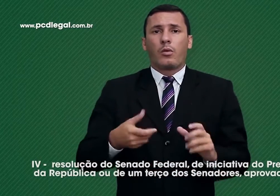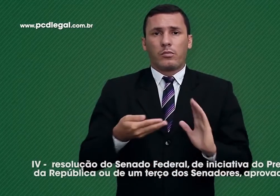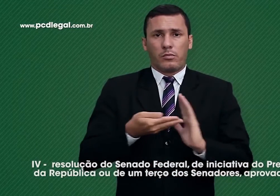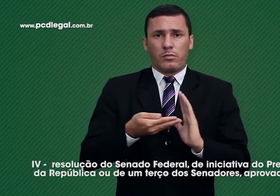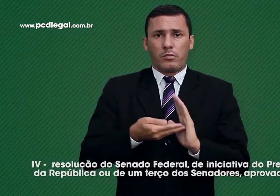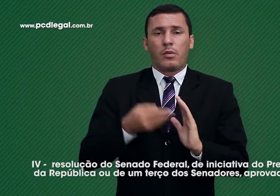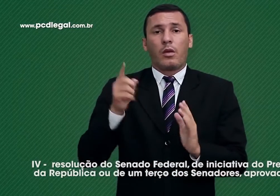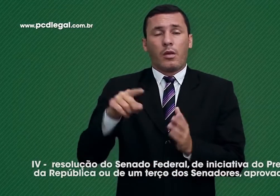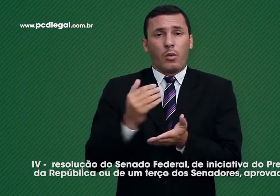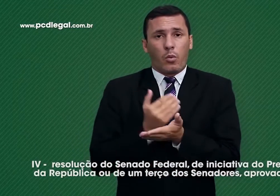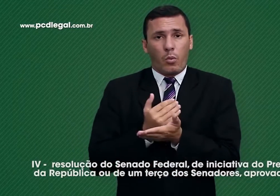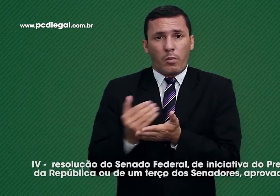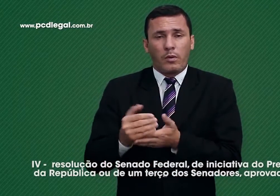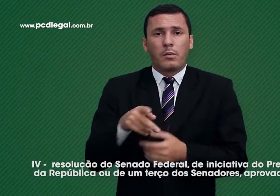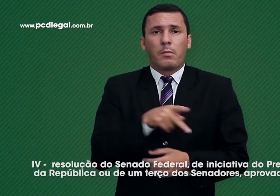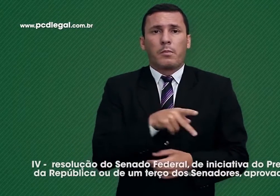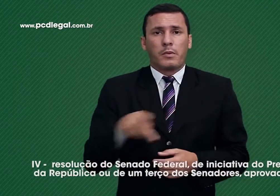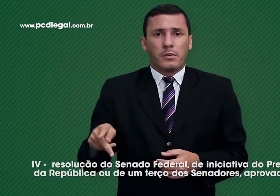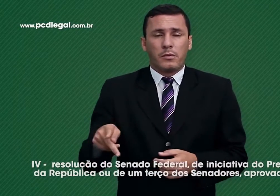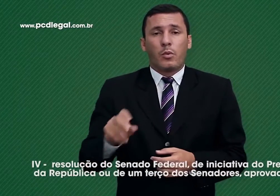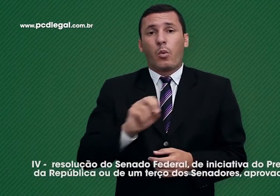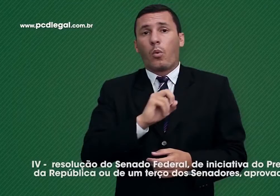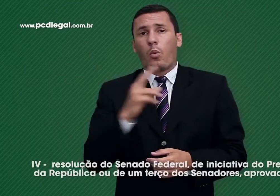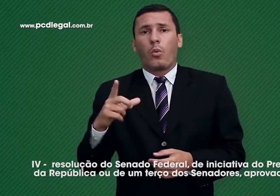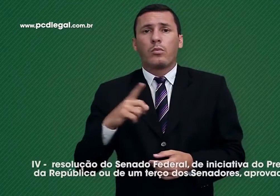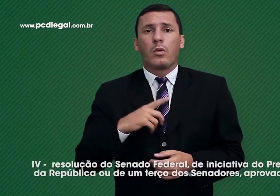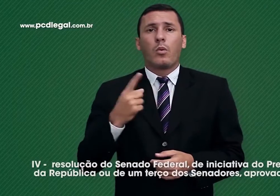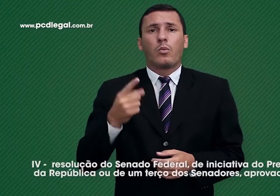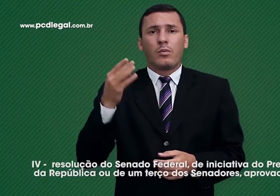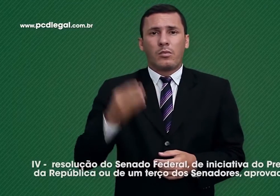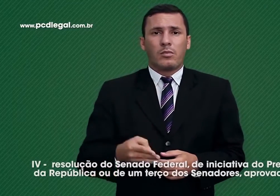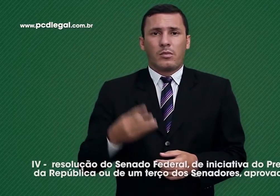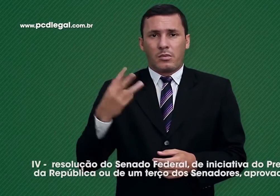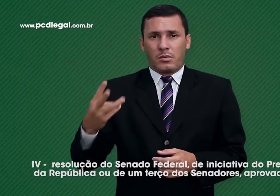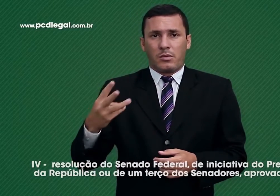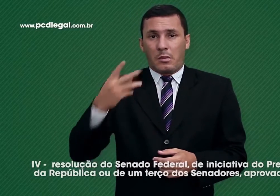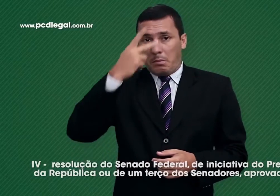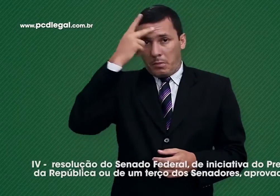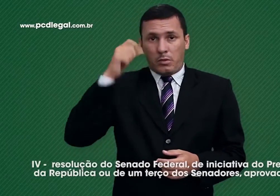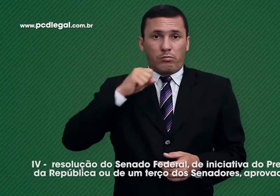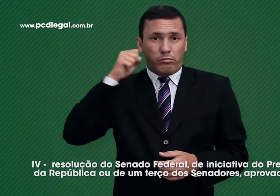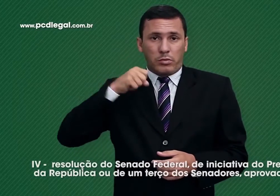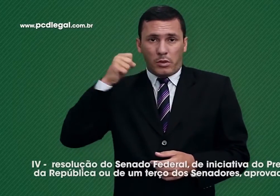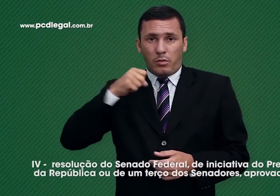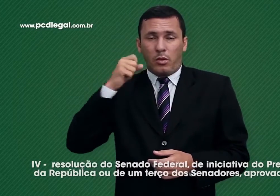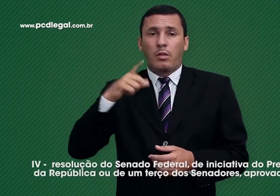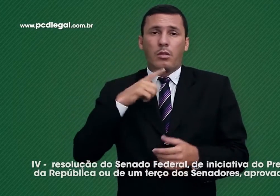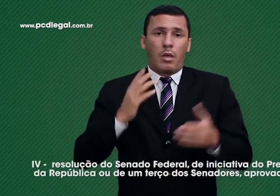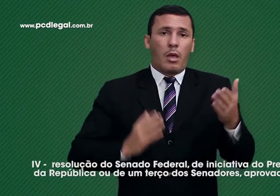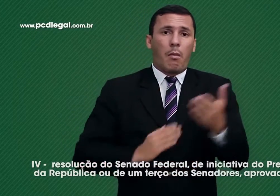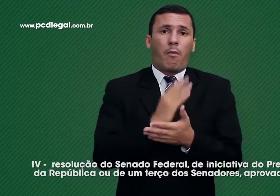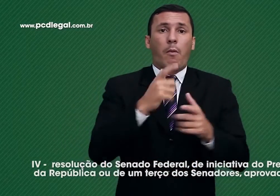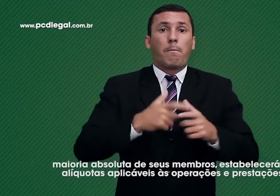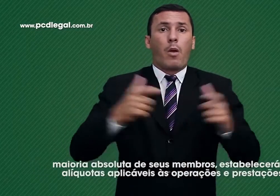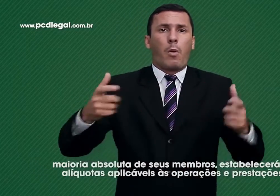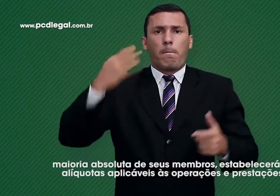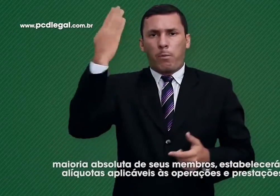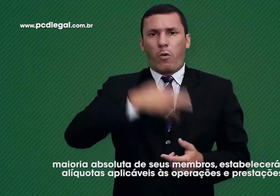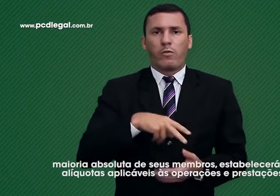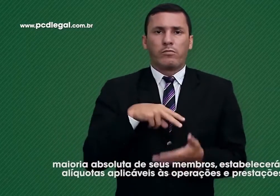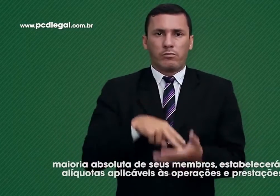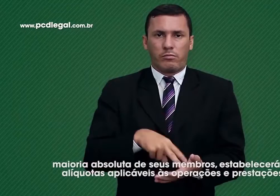Senado Federal, de iniciativa do Presidente da República ou de 1/3 dos senadores, aprovada